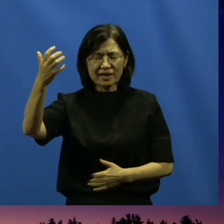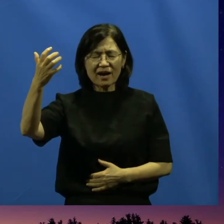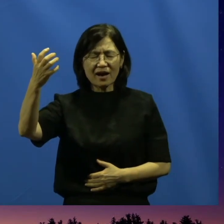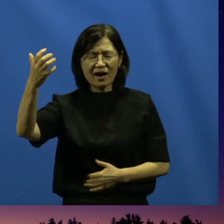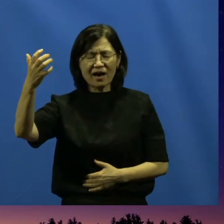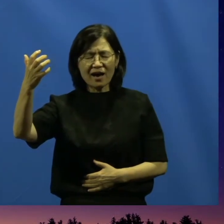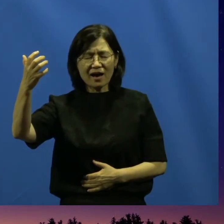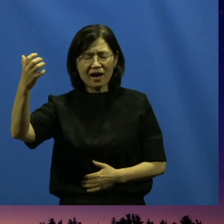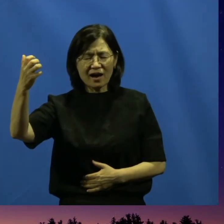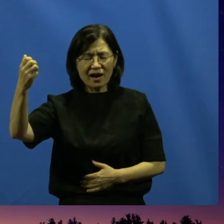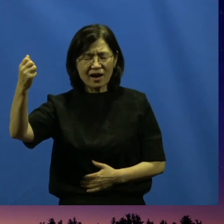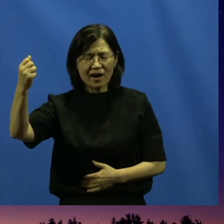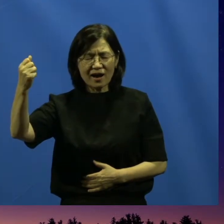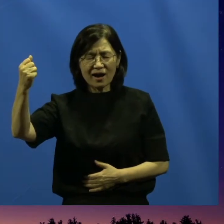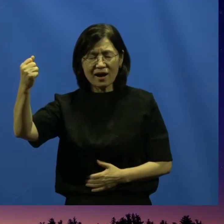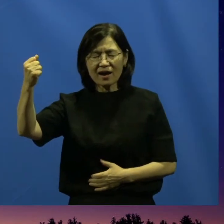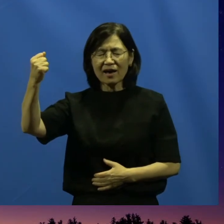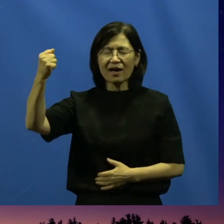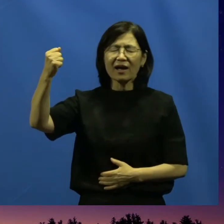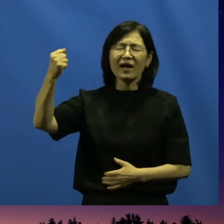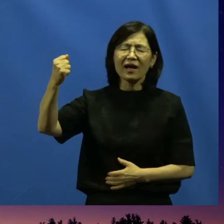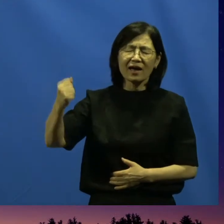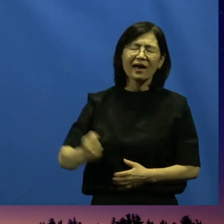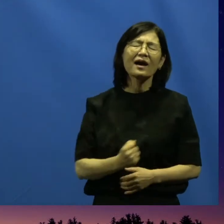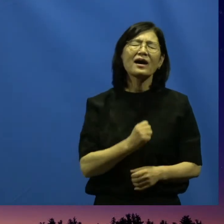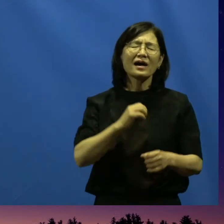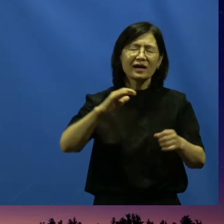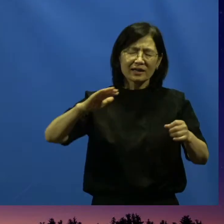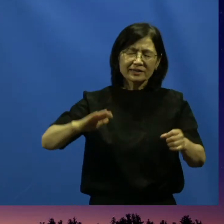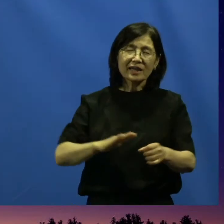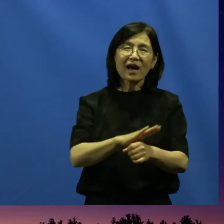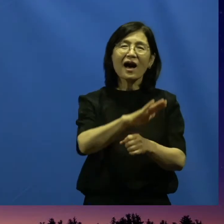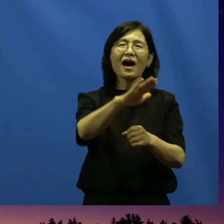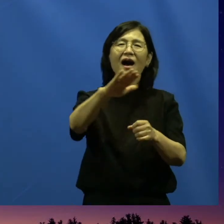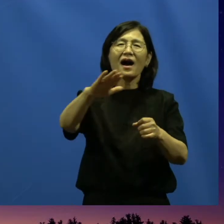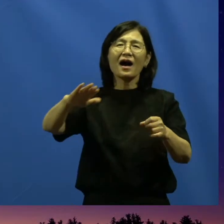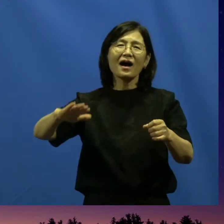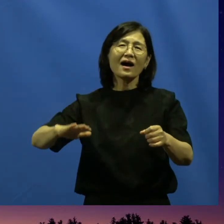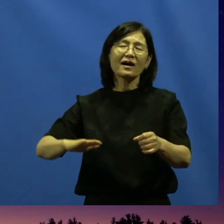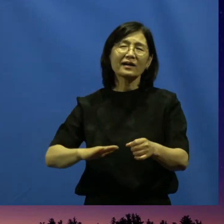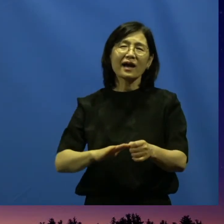받으리라. 사랑합니다 내 아버지.